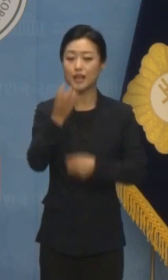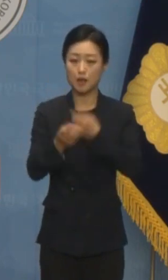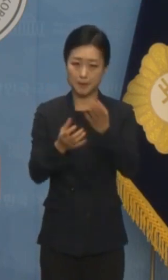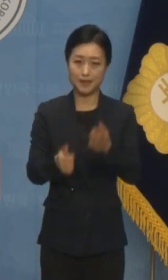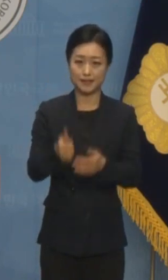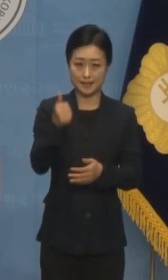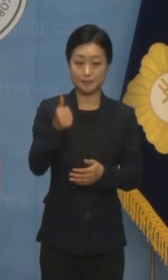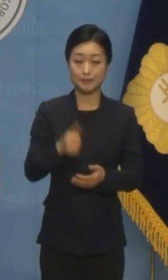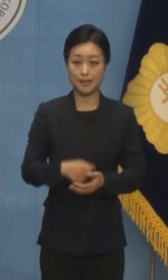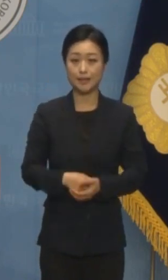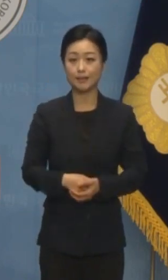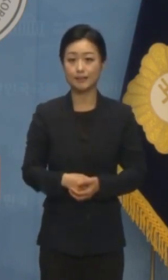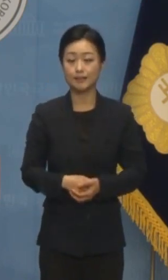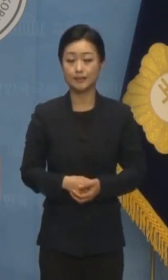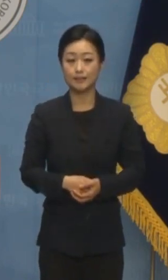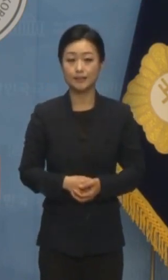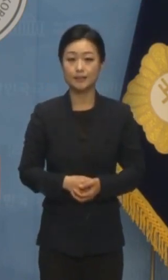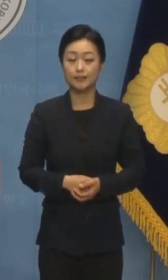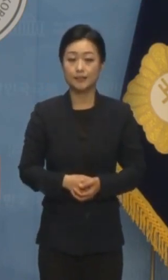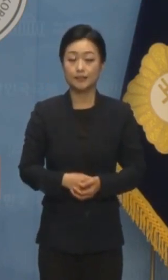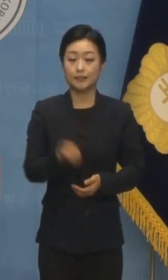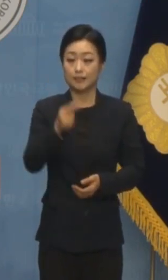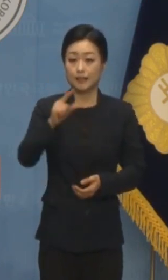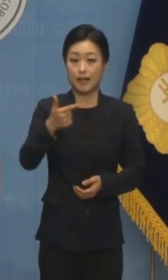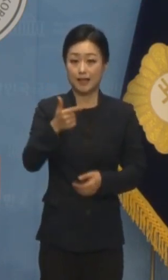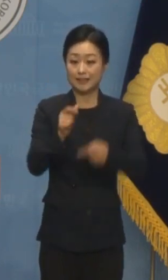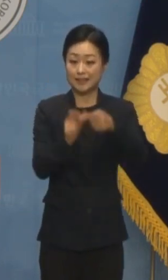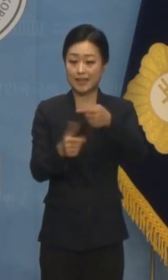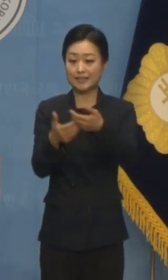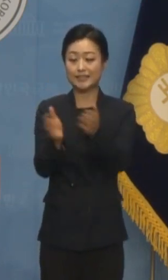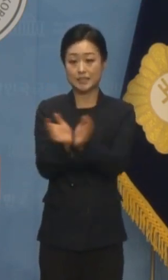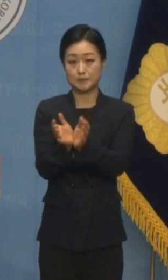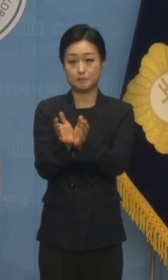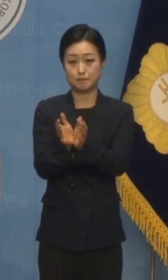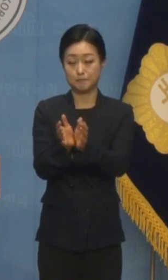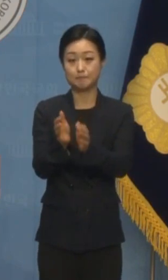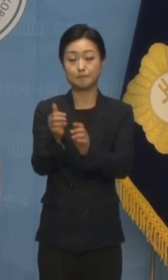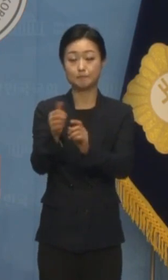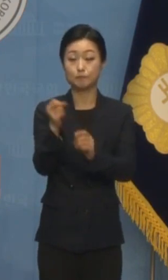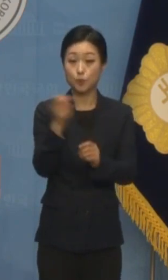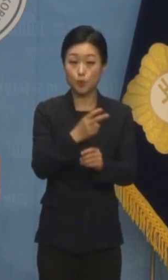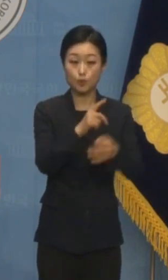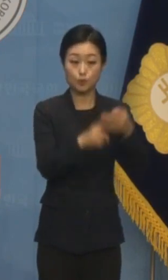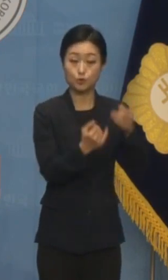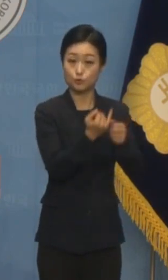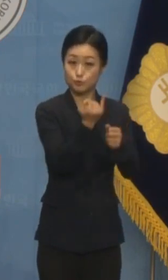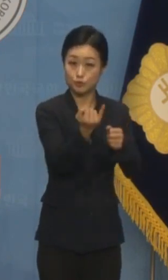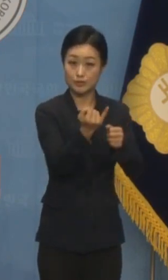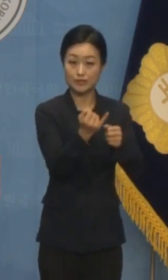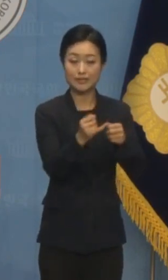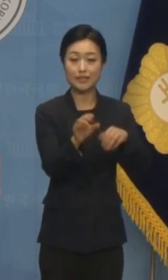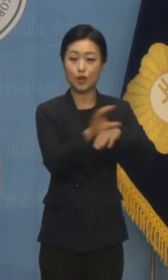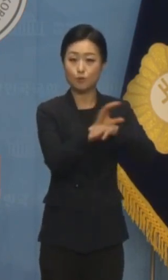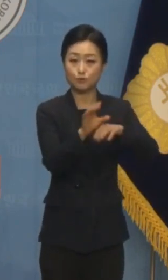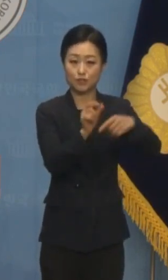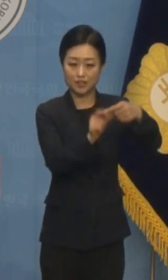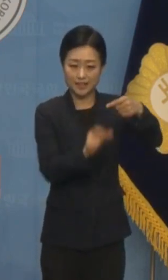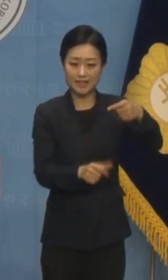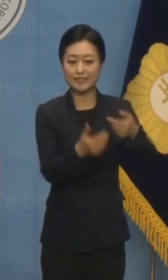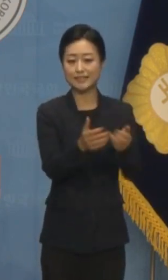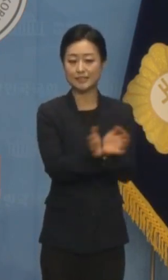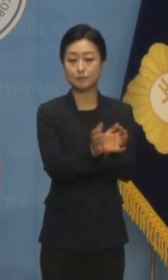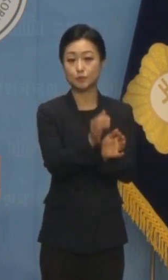나아 보입니다. 한동훈 댓글팀뿐 아니라 김건희 여사 댓글팀 운영 의혹도 밝혀야